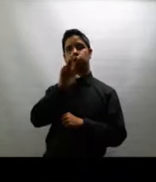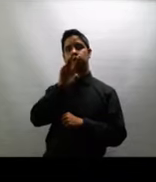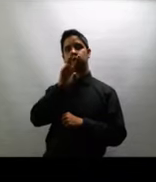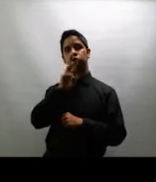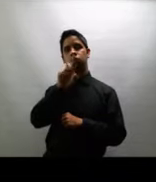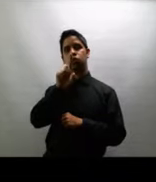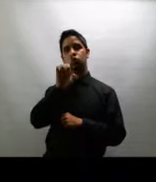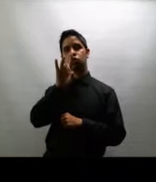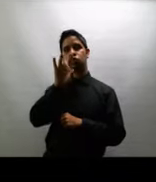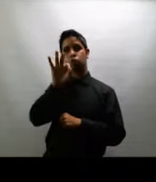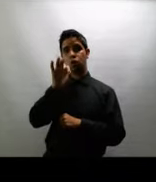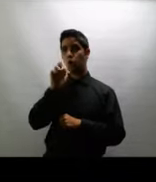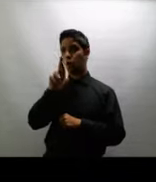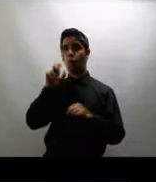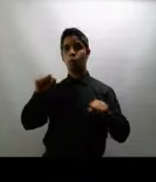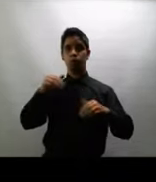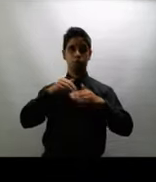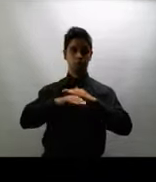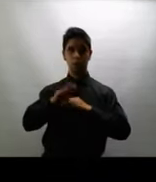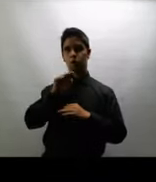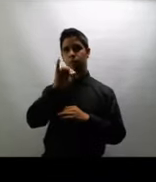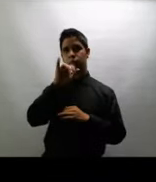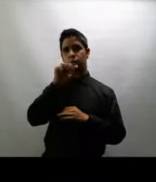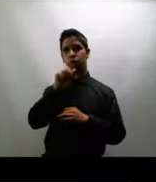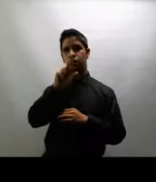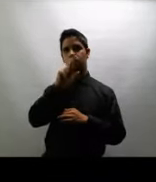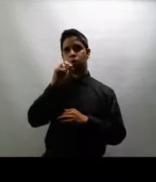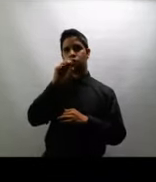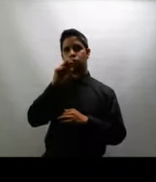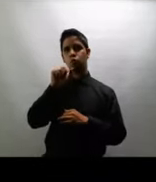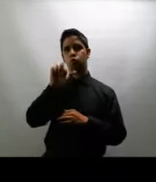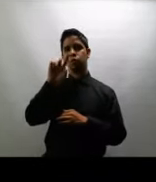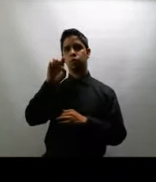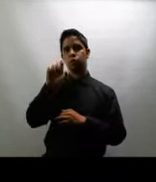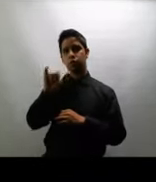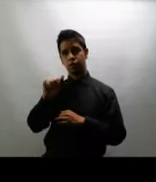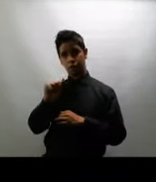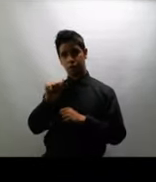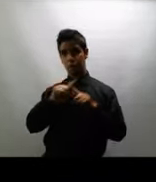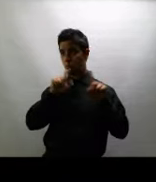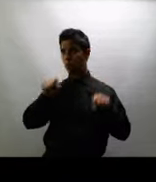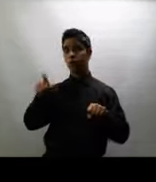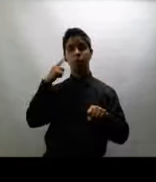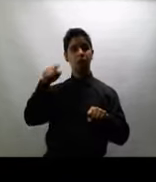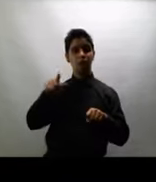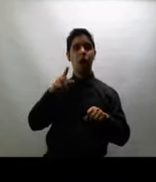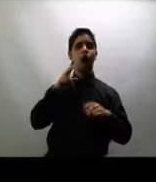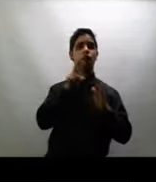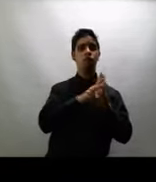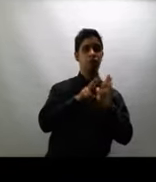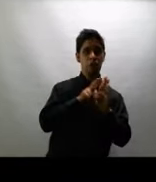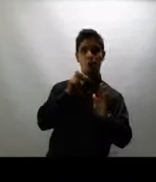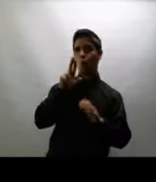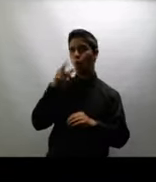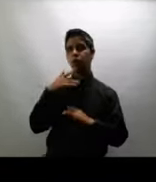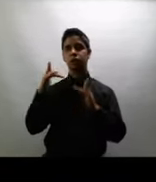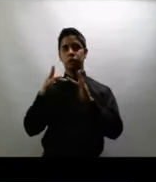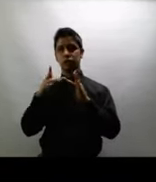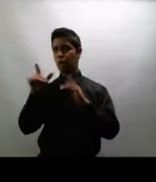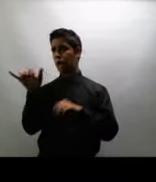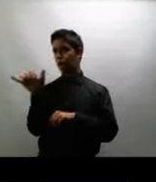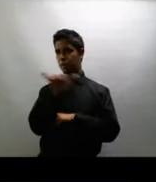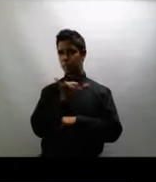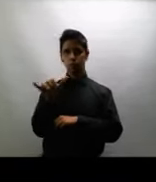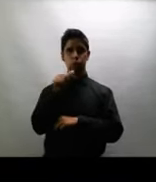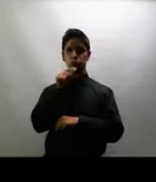787-717-6189 o accede a themediaroom.media. Ya sea para video, internet o diseño gráfico, salte del bonche y ven